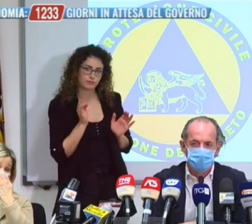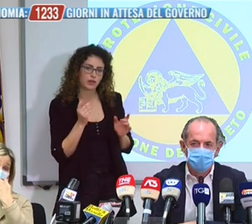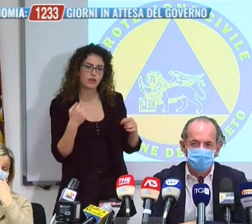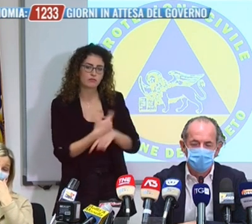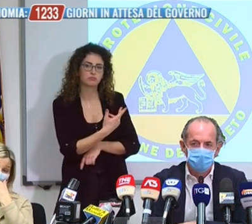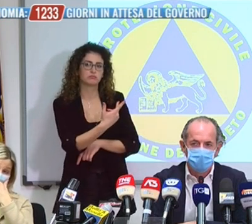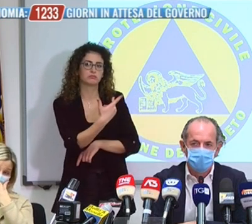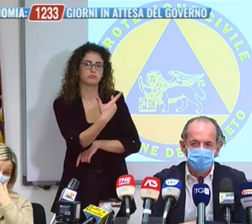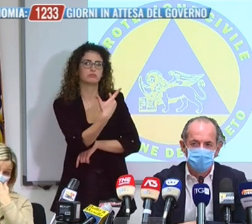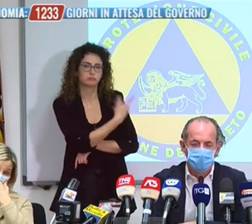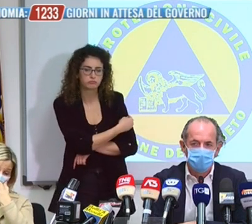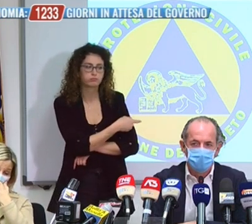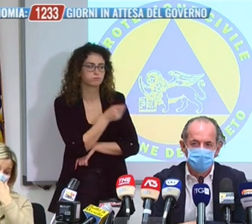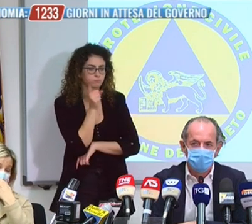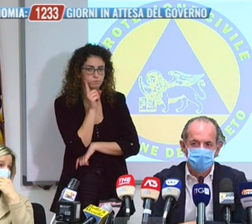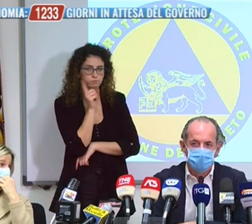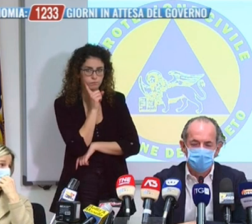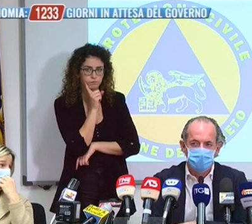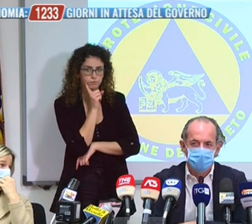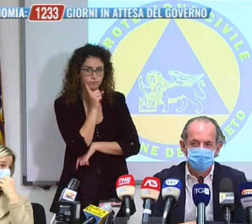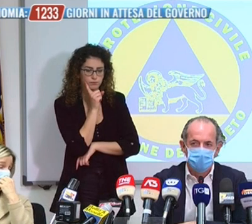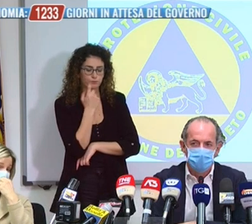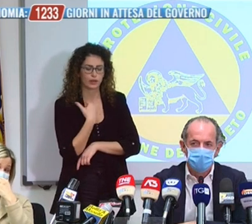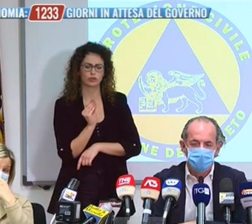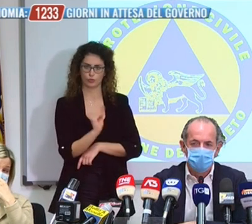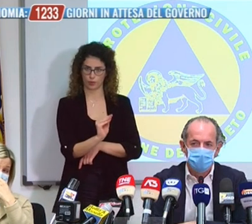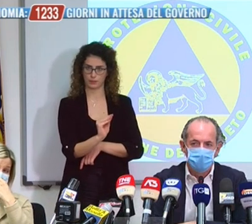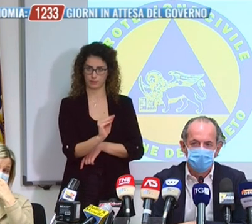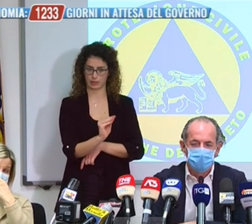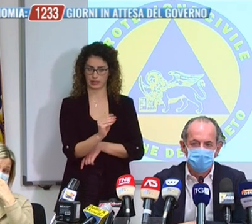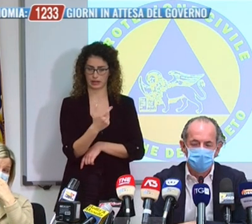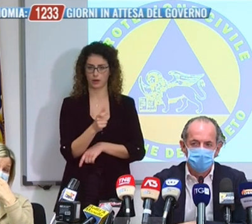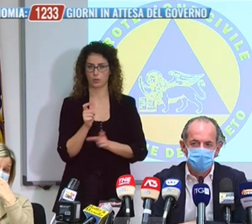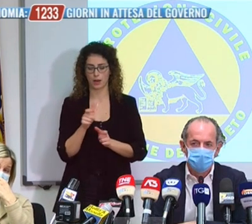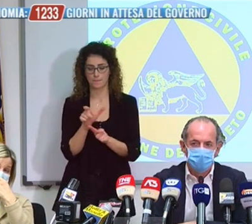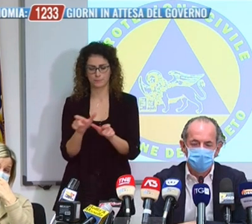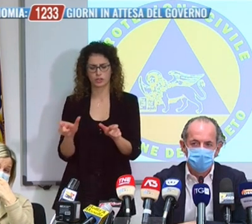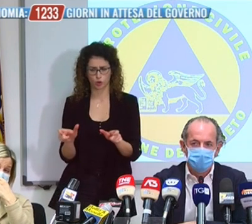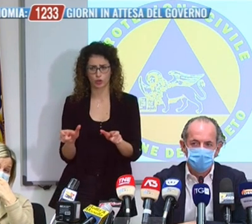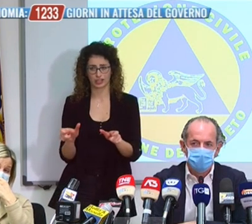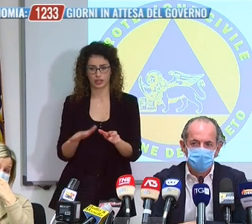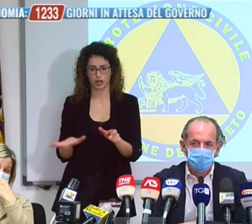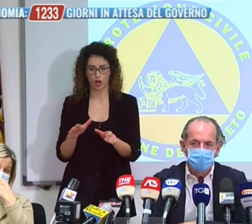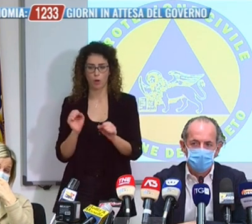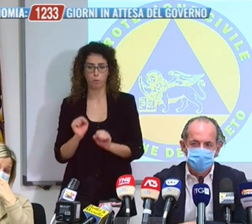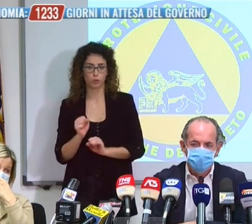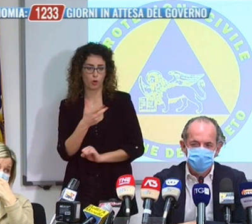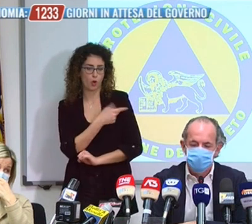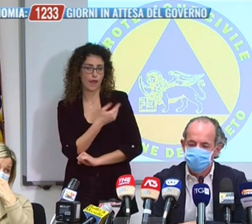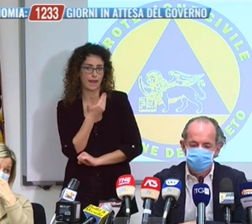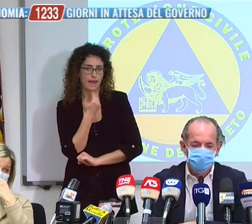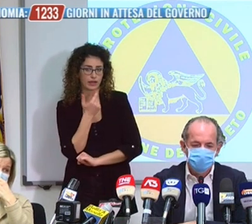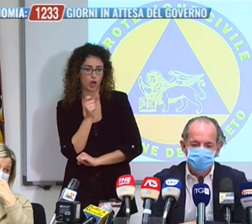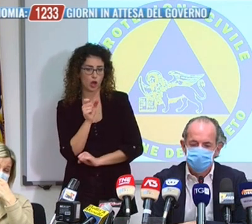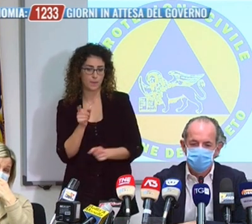gliel'hanno fatto lo stesso. Allora la domanda è, ma queste persone possono evitare la vaccinazione almeno